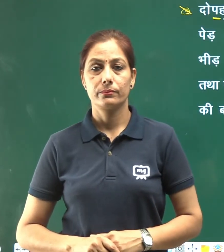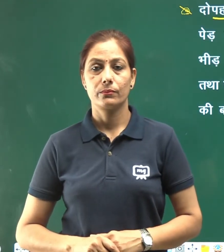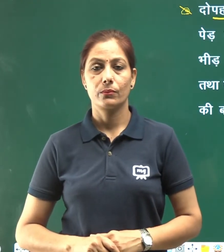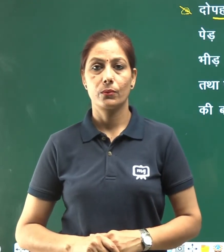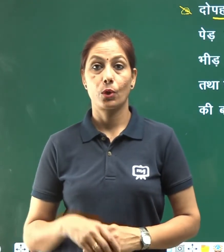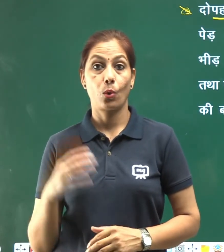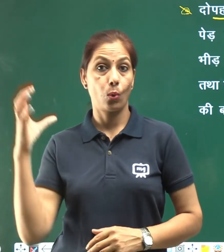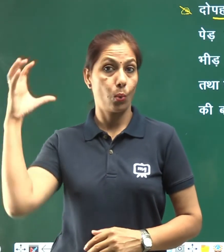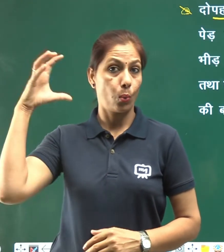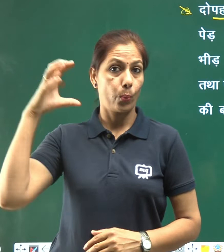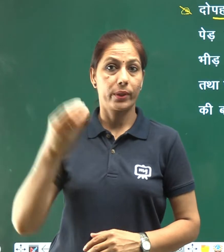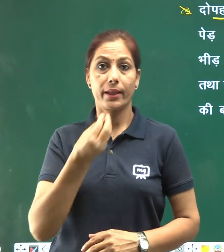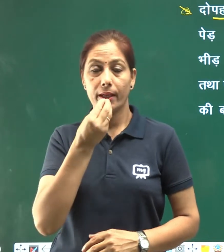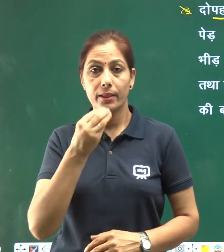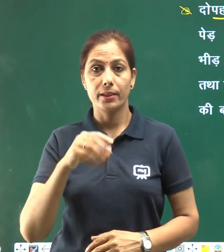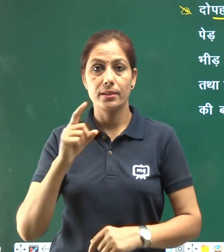दोपहर के खाने के समय